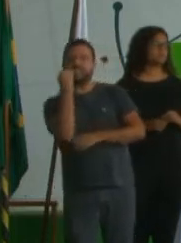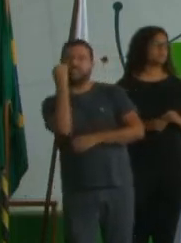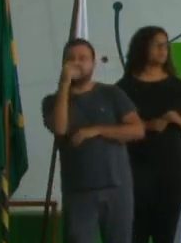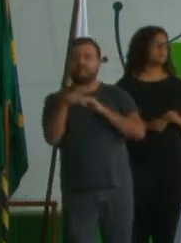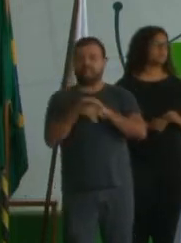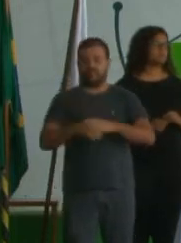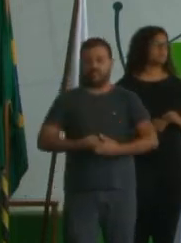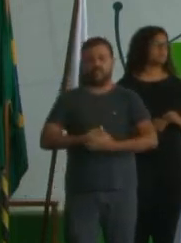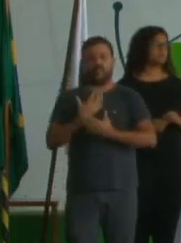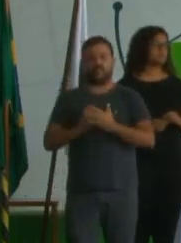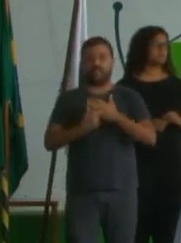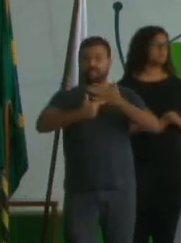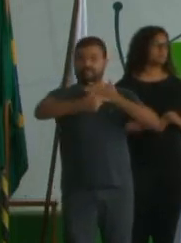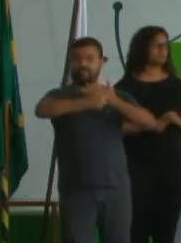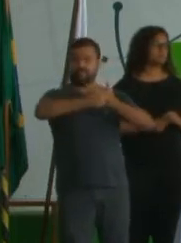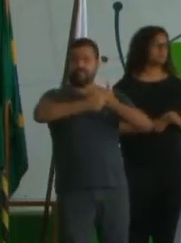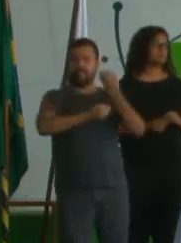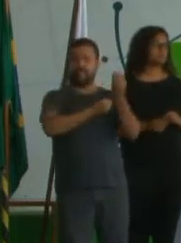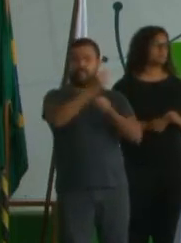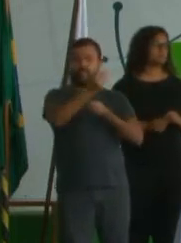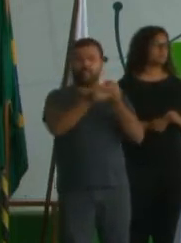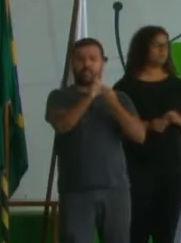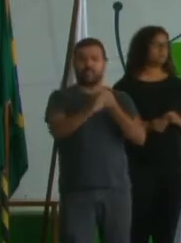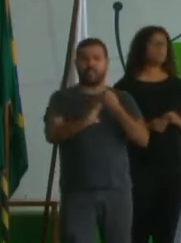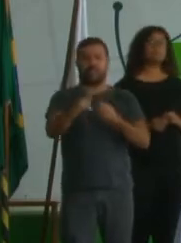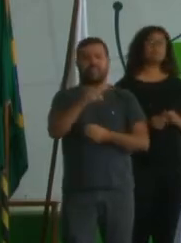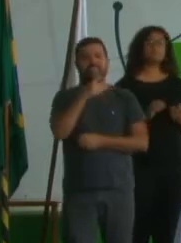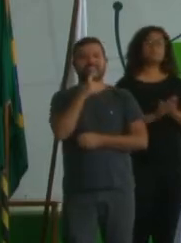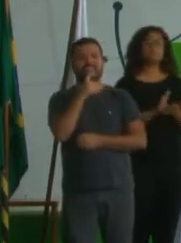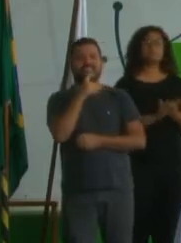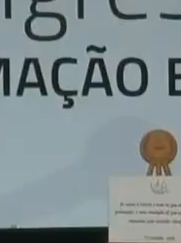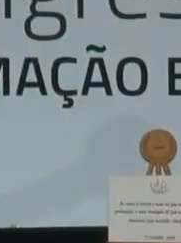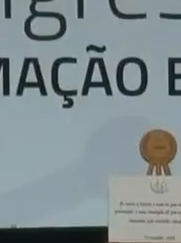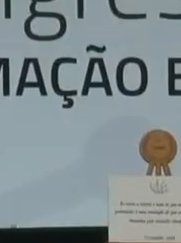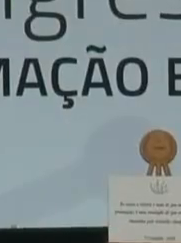de produção de papel com fibras naturais de cana-de-açúcar.